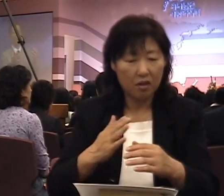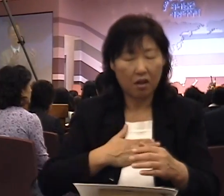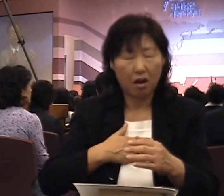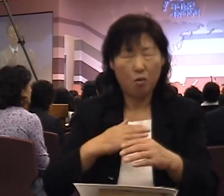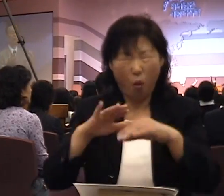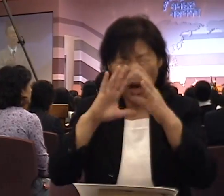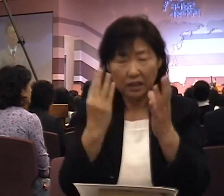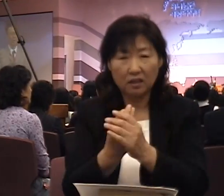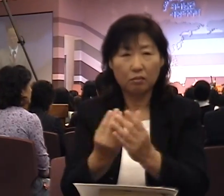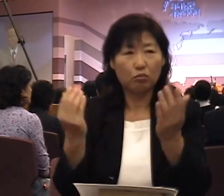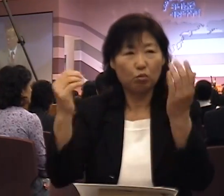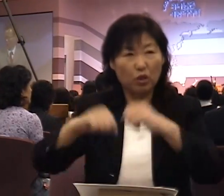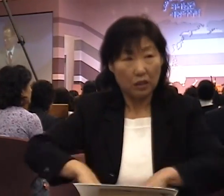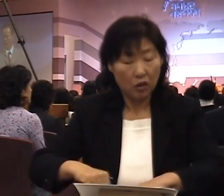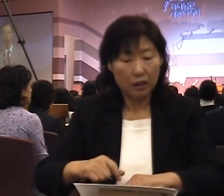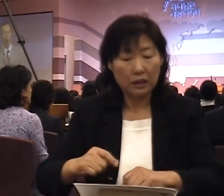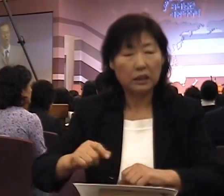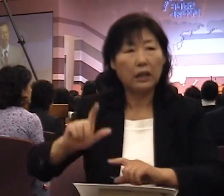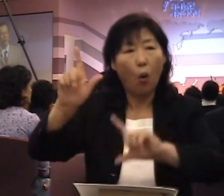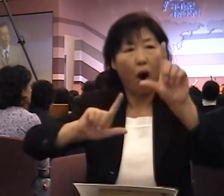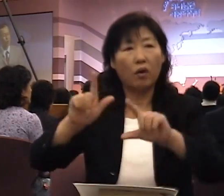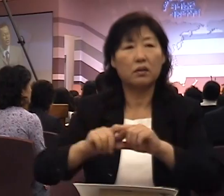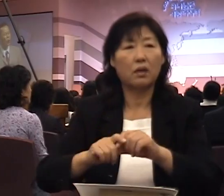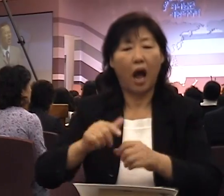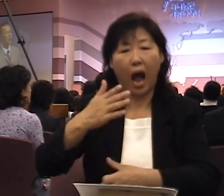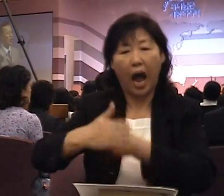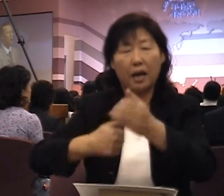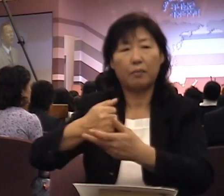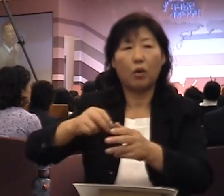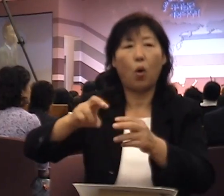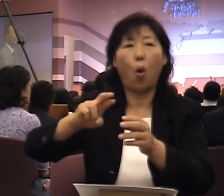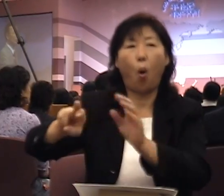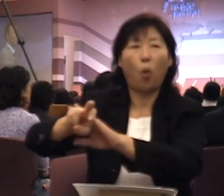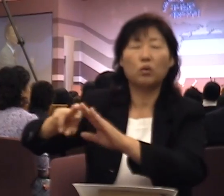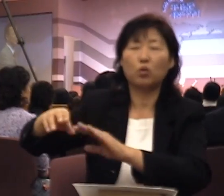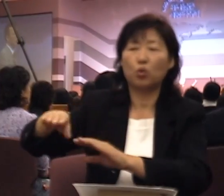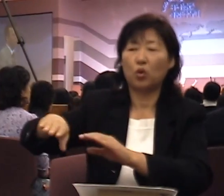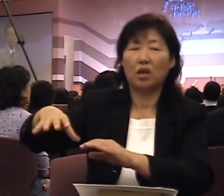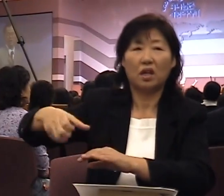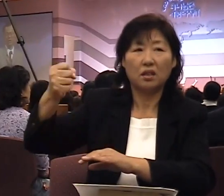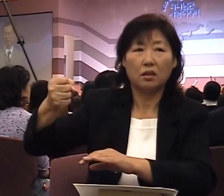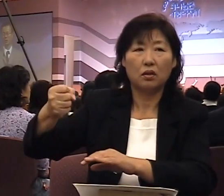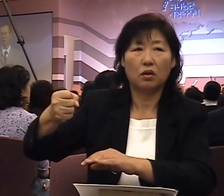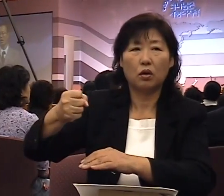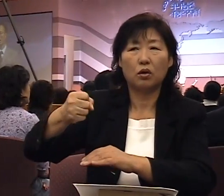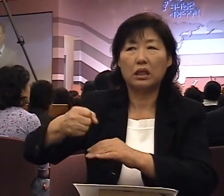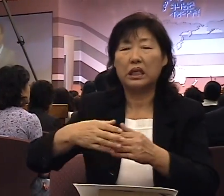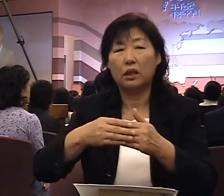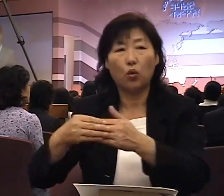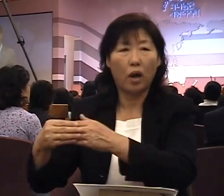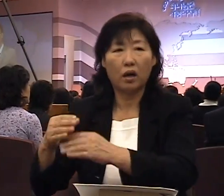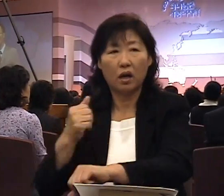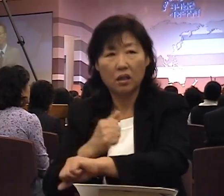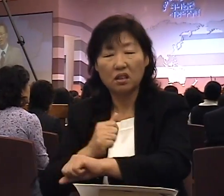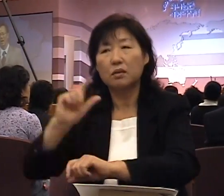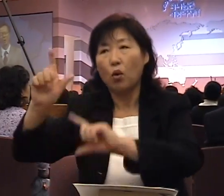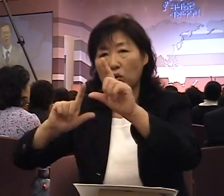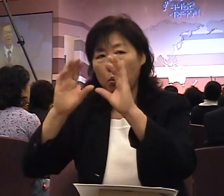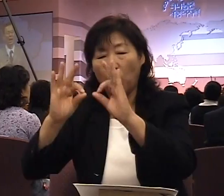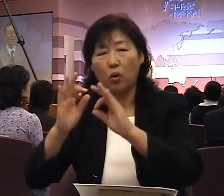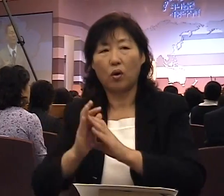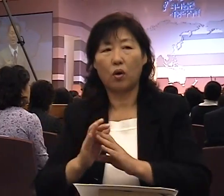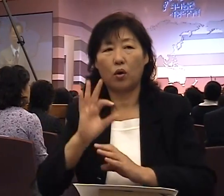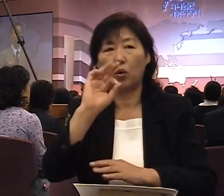그러한 상황 가운데서도 그것도 하나님이 오른손에 쥐시고 선으로 인도하시는 것을 보잖아요. 이것이 요셉의 하나님뿐만이